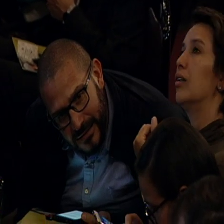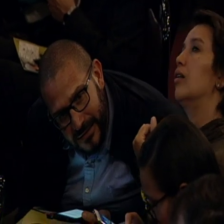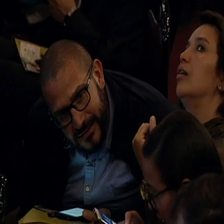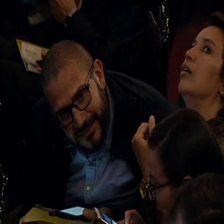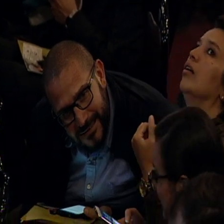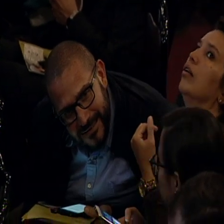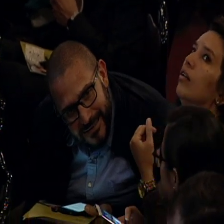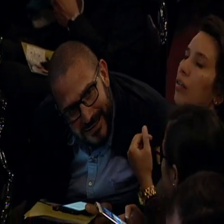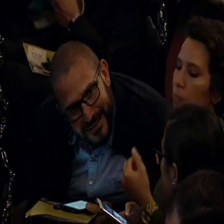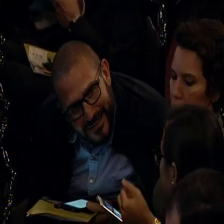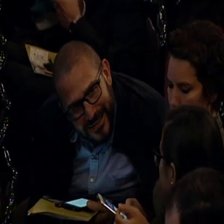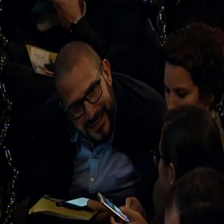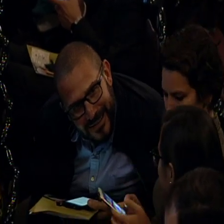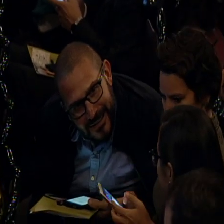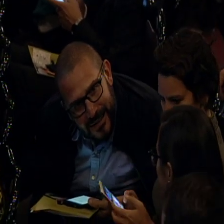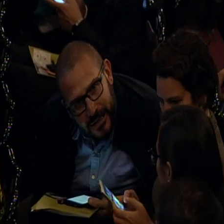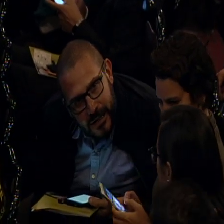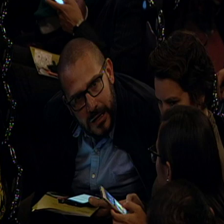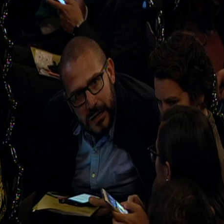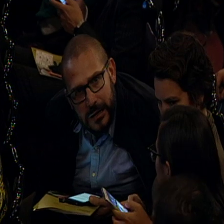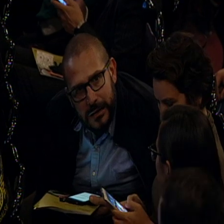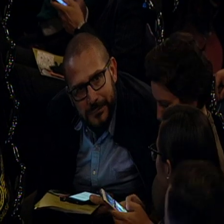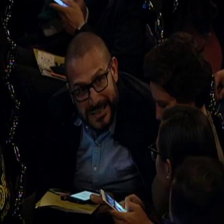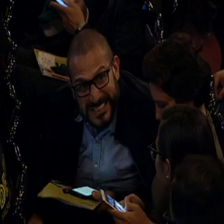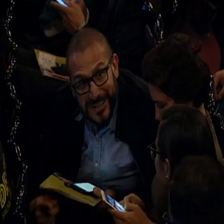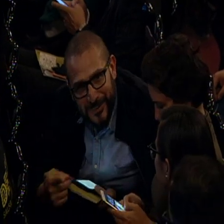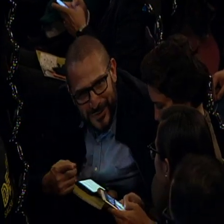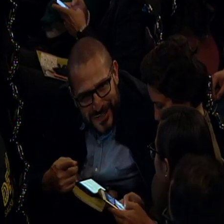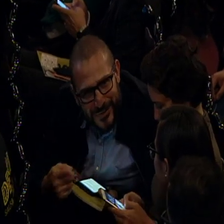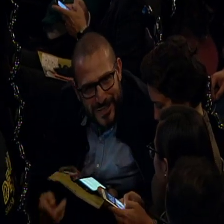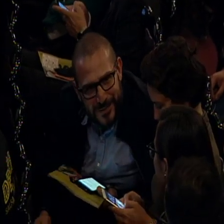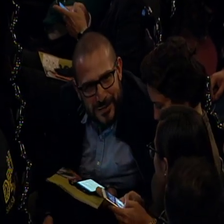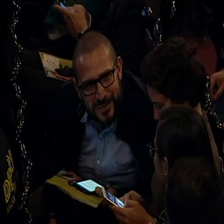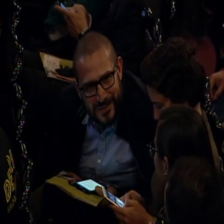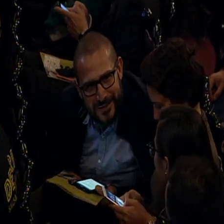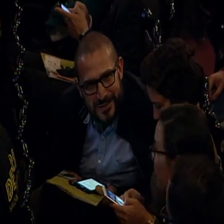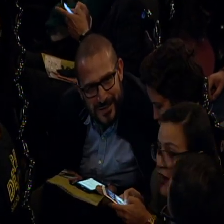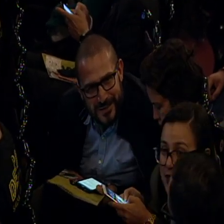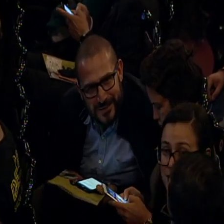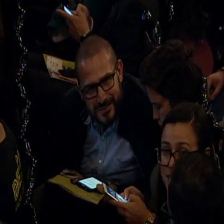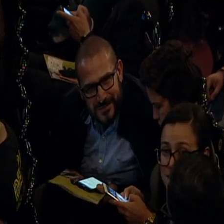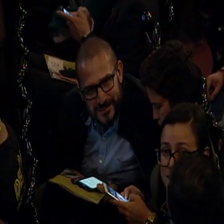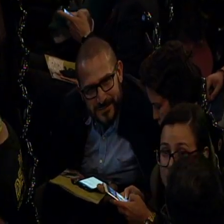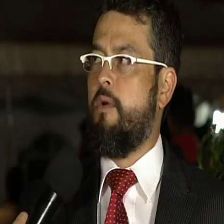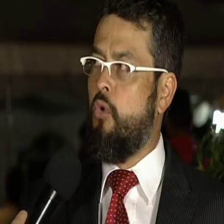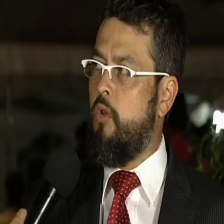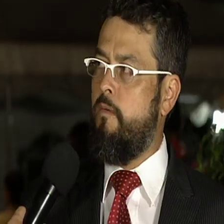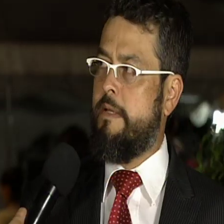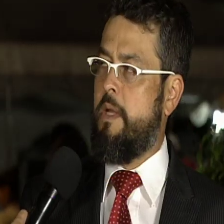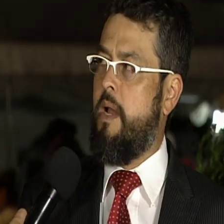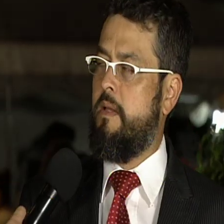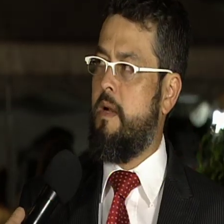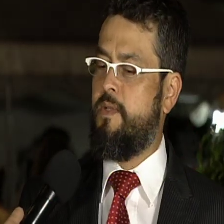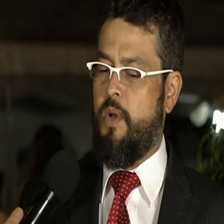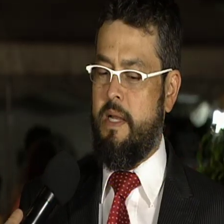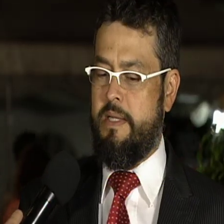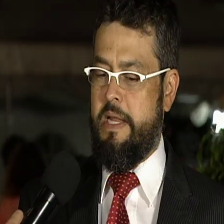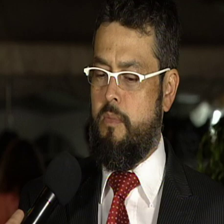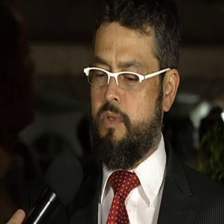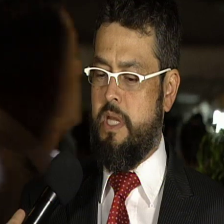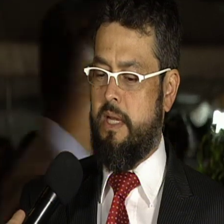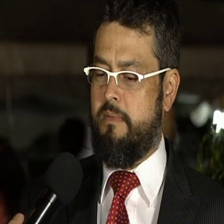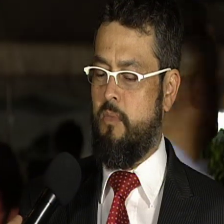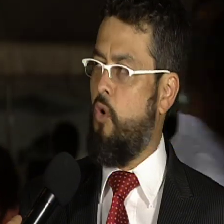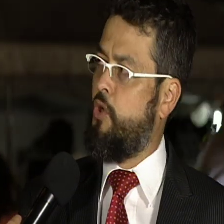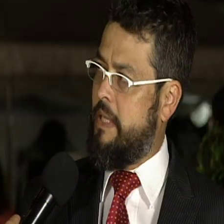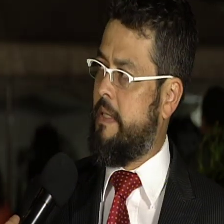la organización que se ha hecho a lo largo de San José, San Pedro, diferentes sectores acá en la capital. Sí. Este es el segundo festival internacional que